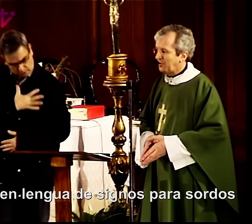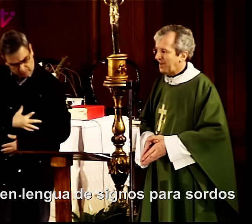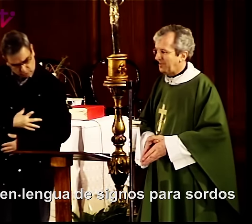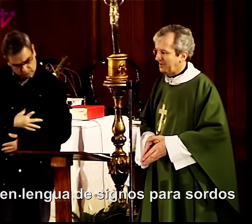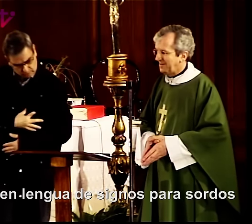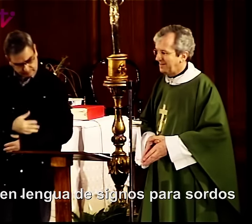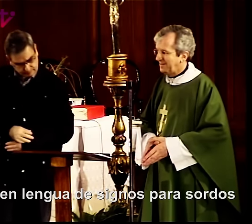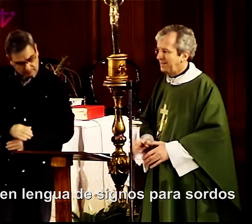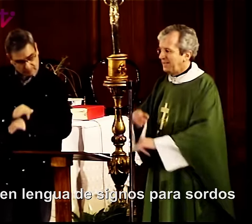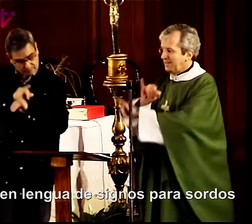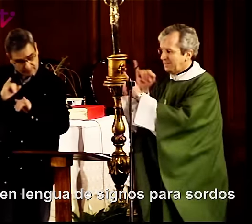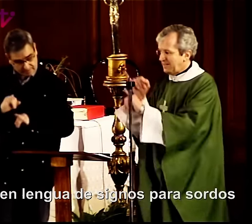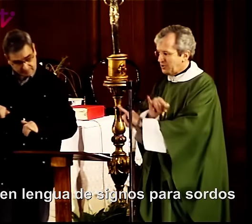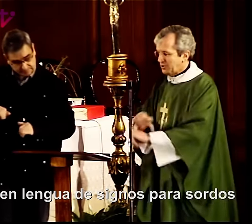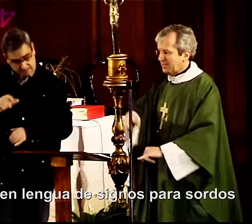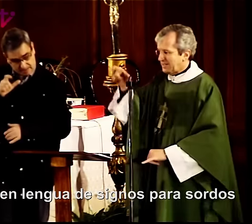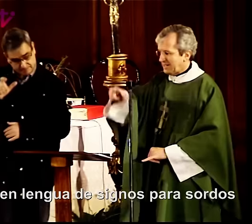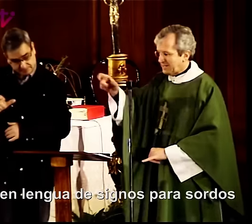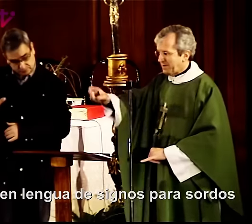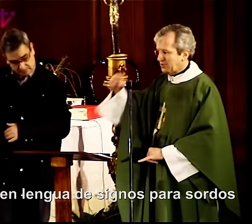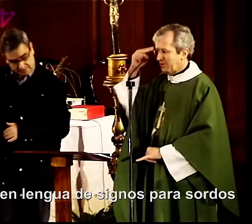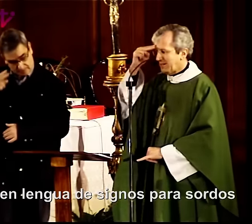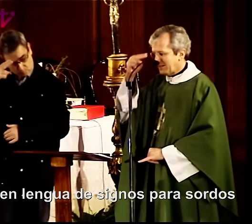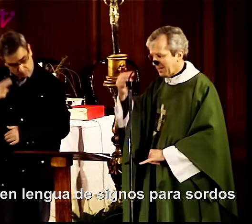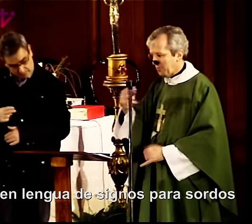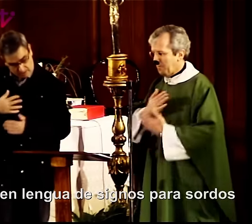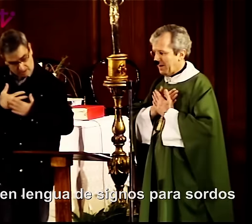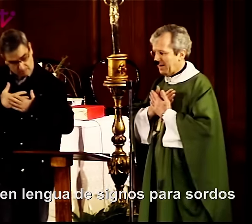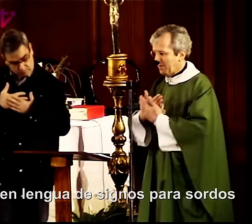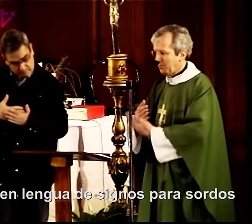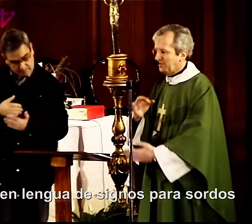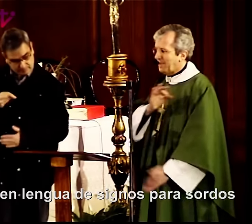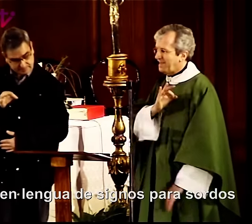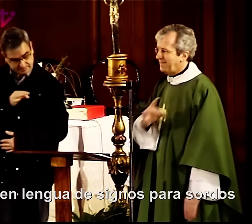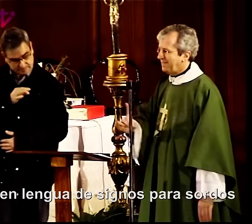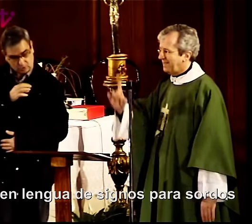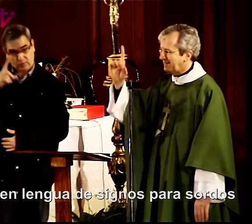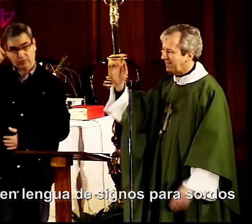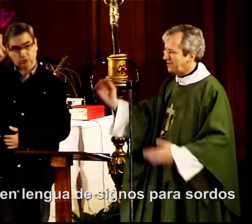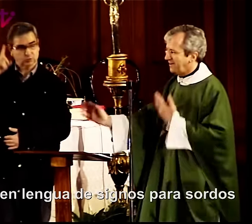corazón. Dichosas las personas que cumplen la voluntad del Señor.